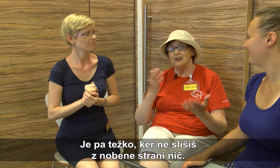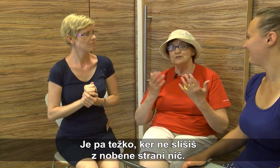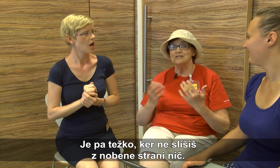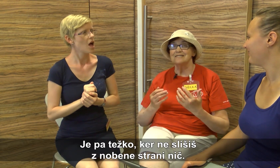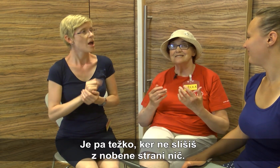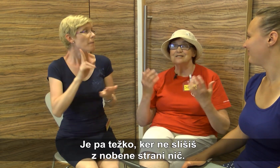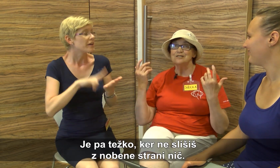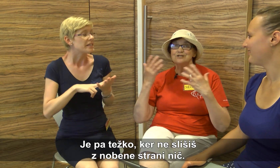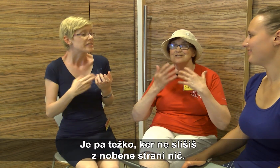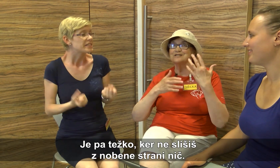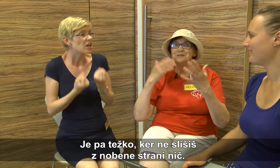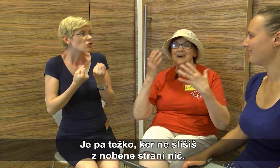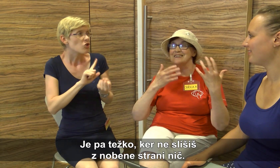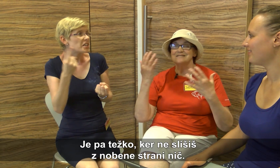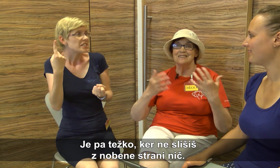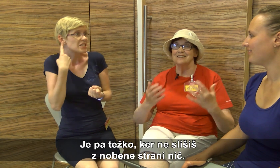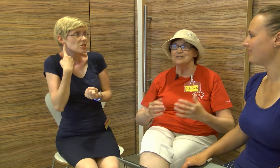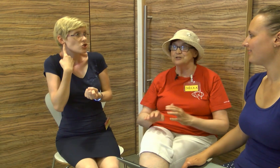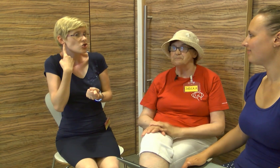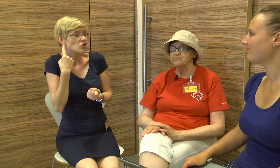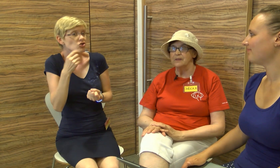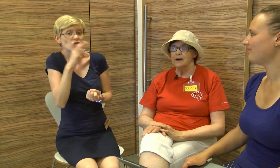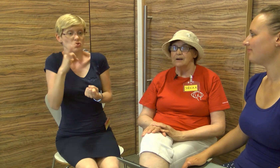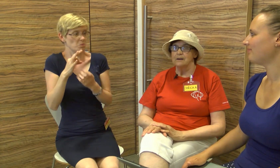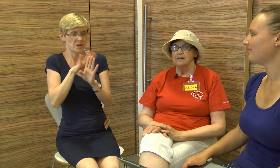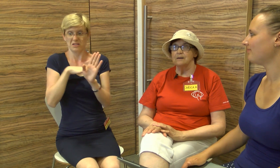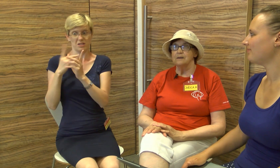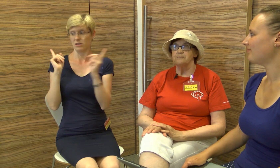Је па тешко ке ме слишиш из нобена страни неч.